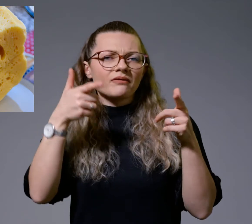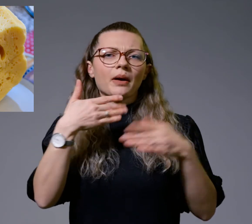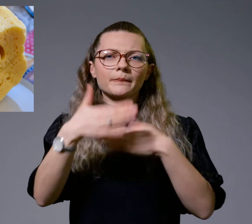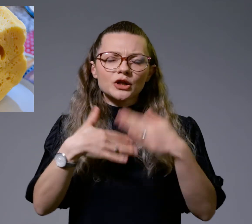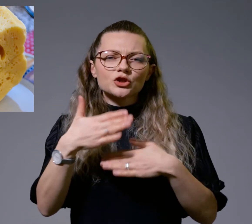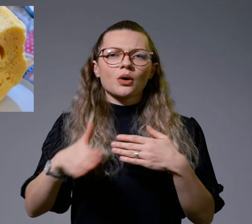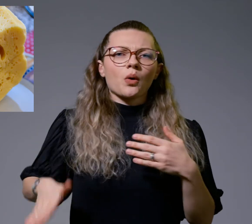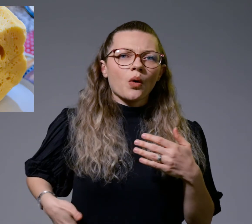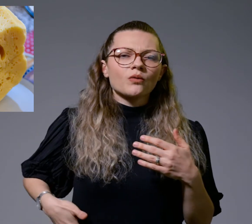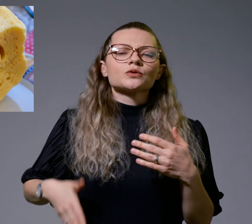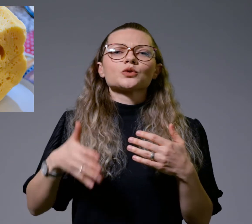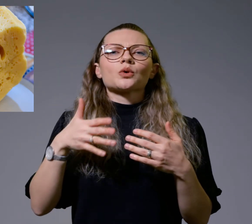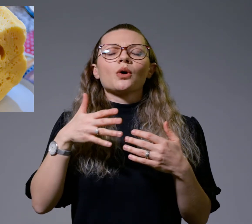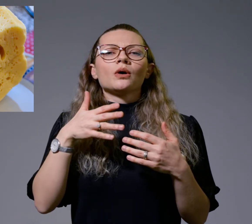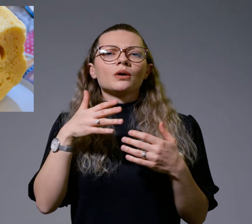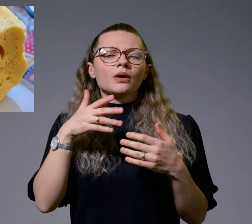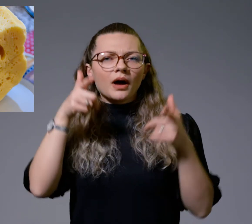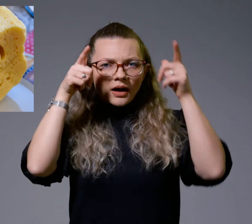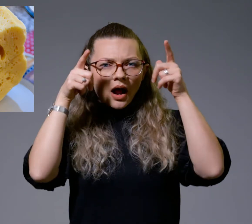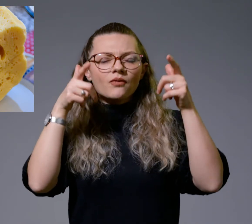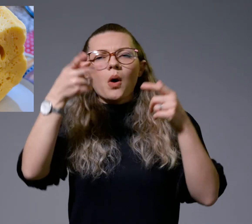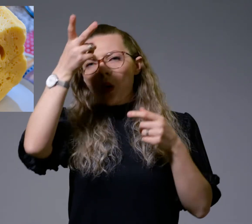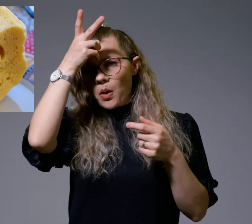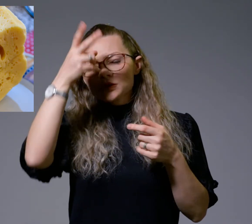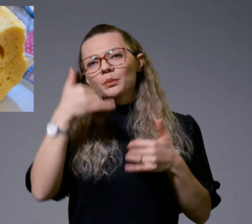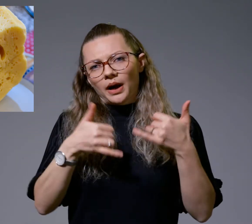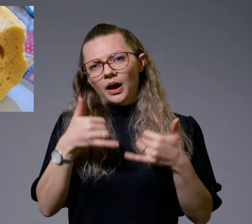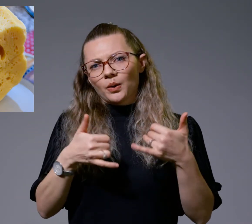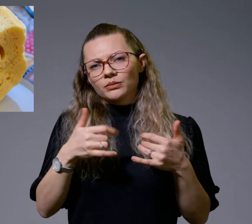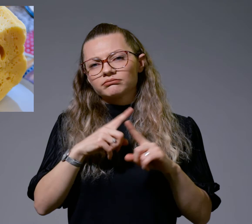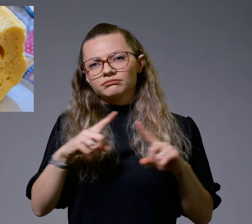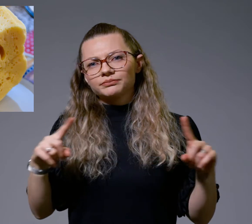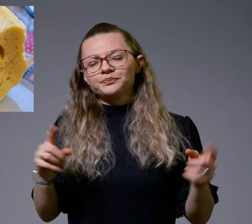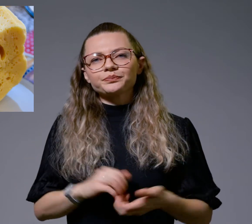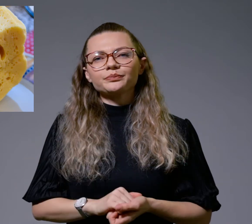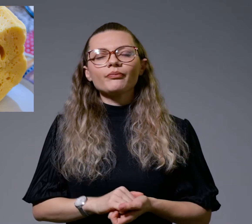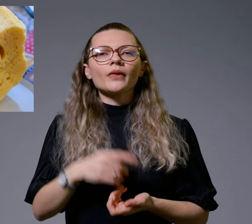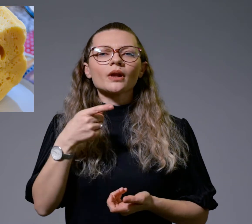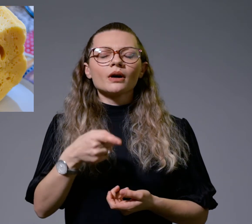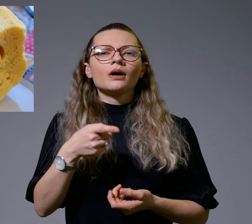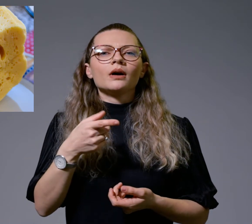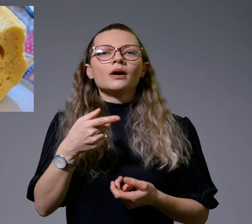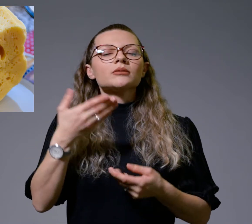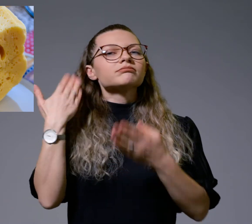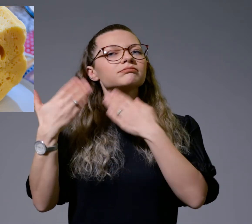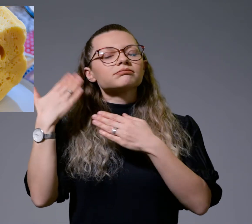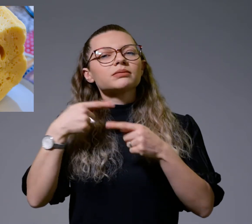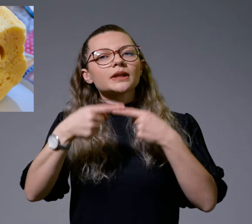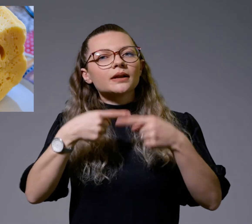овчко и кравјо, па дури и од козјо млеко. Традиционално произведеното биено сирење